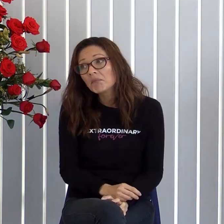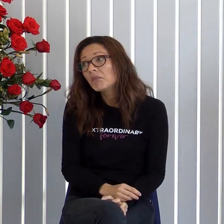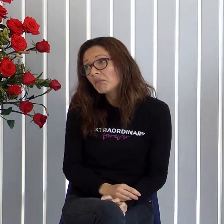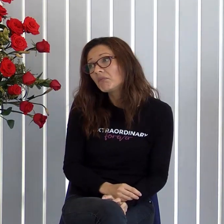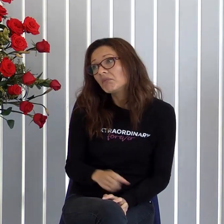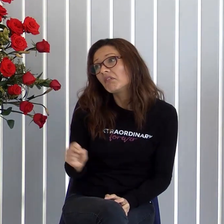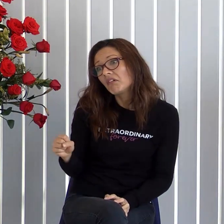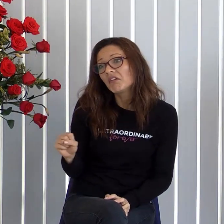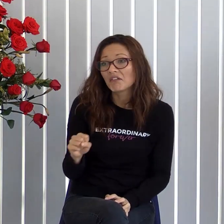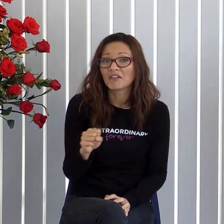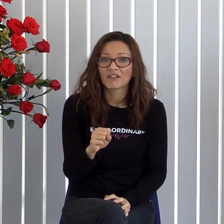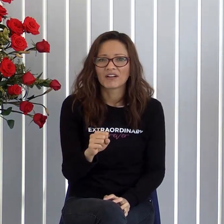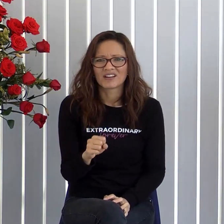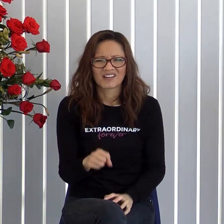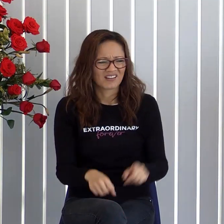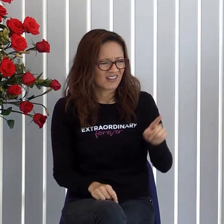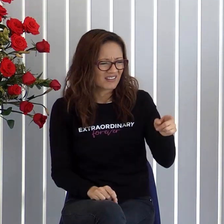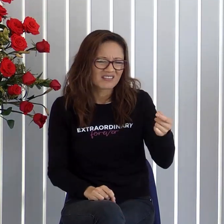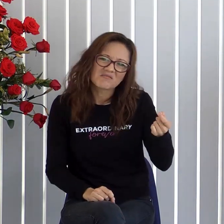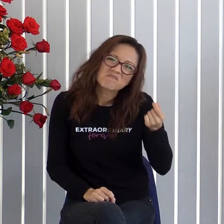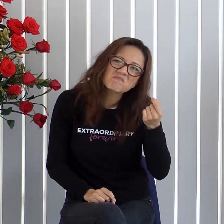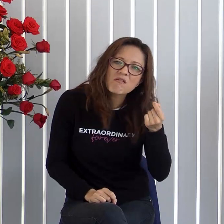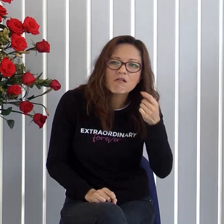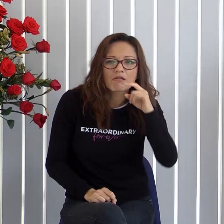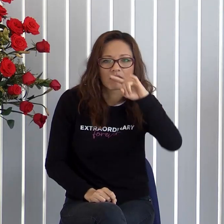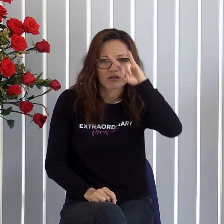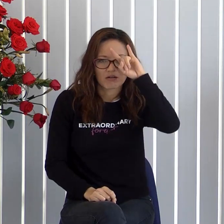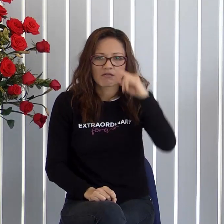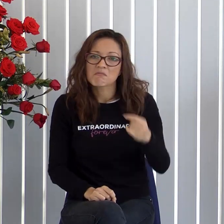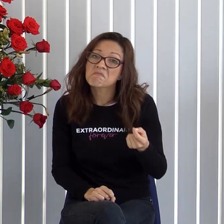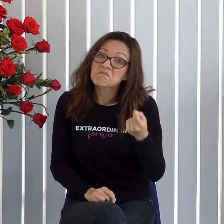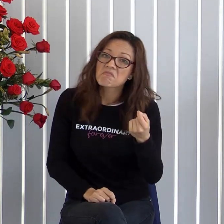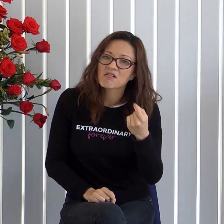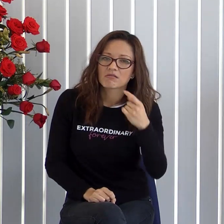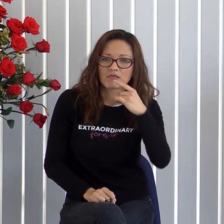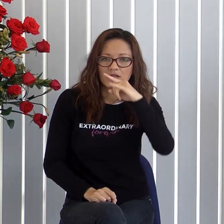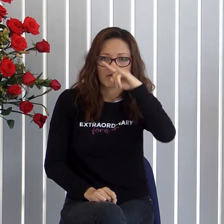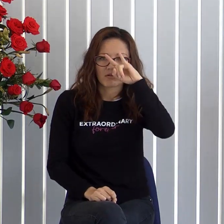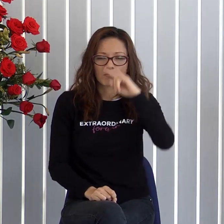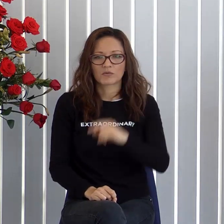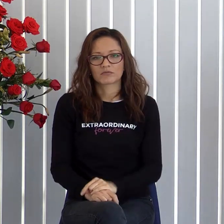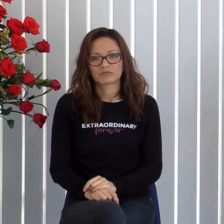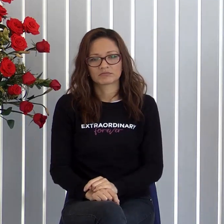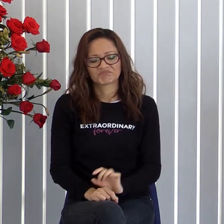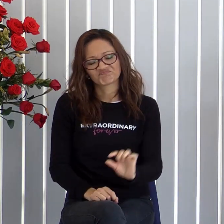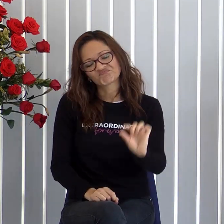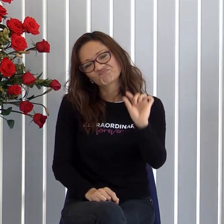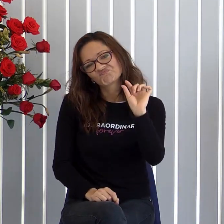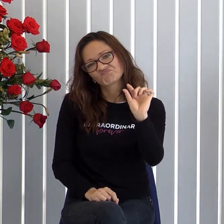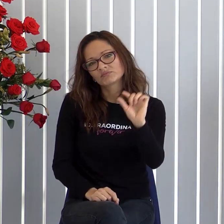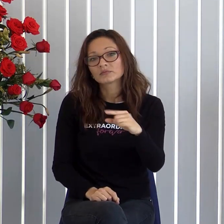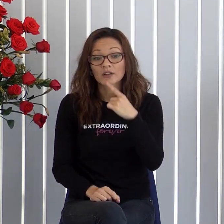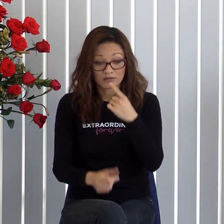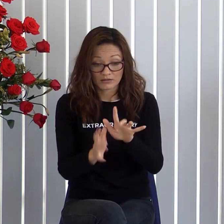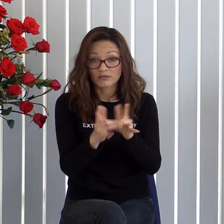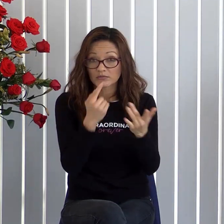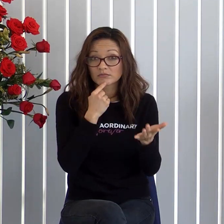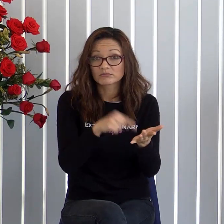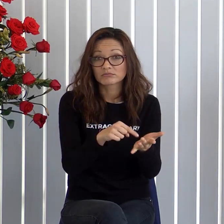¿Ah? Eso es poco diablo. Es una cosita. Así lo dice la